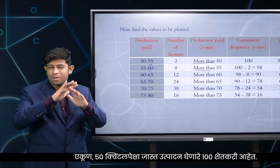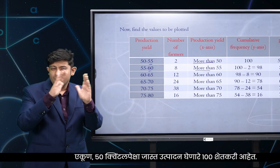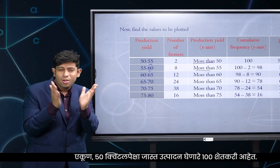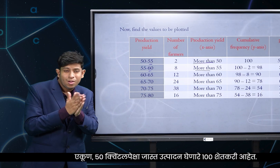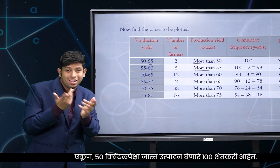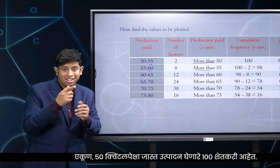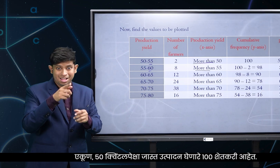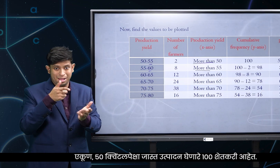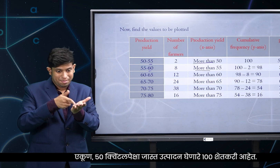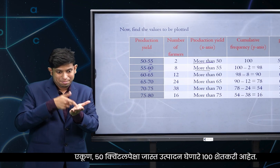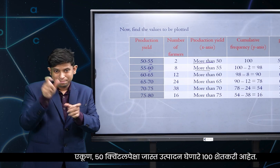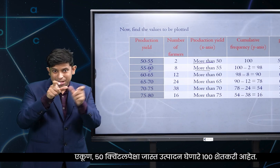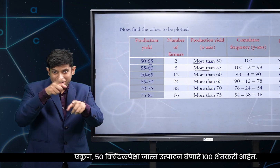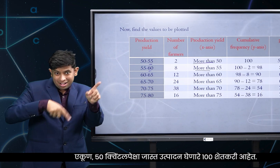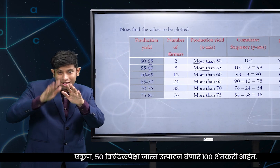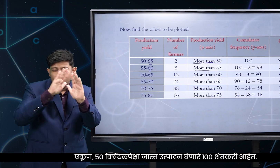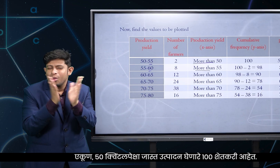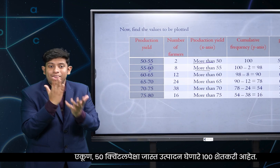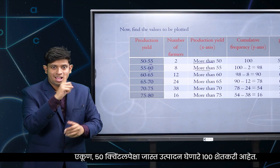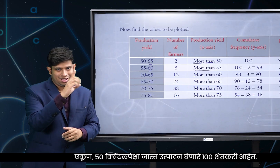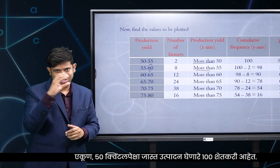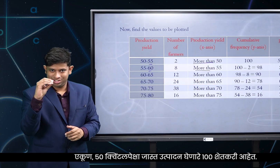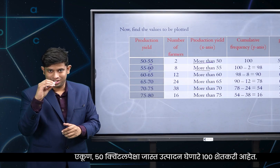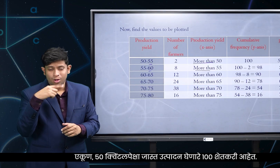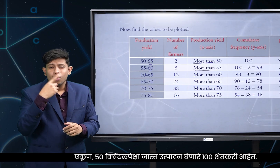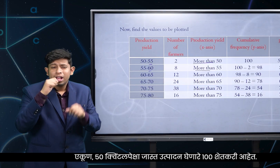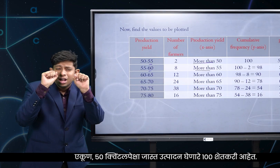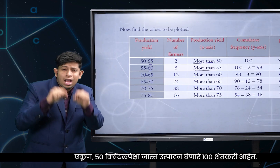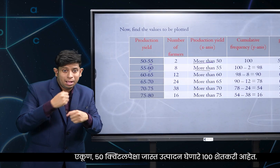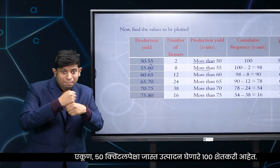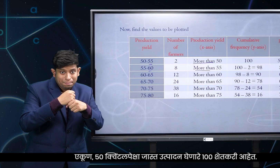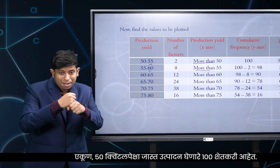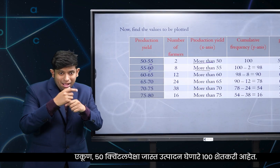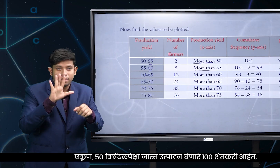एकूण 50 क्विंटलपेक्षा जास्त उत्पादन घेणारे 100 शेतकरी आहेत.